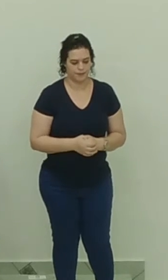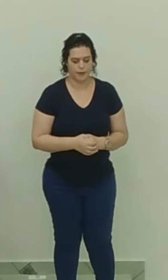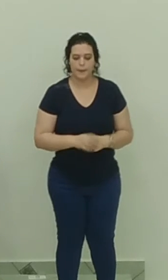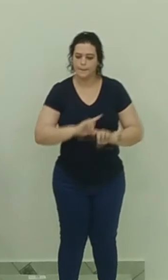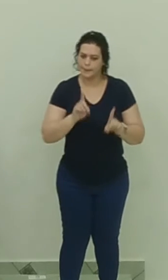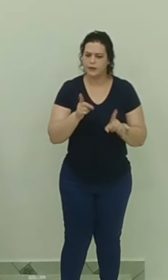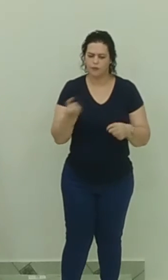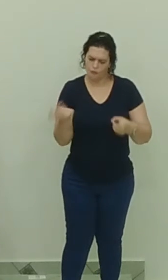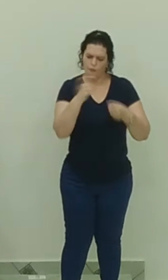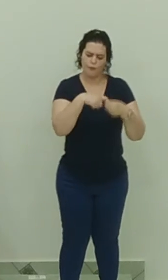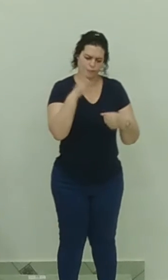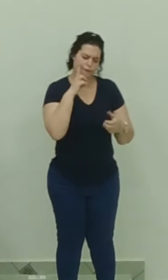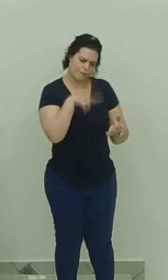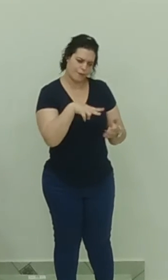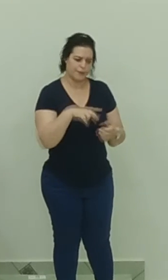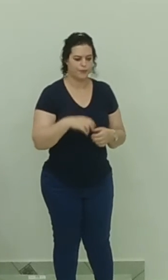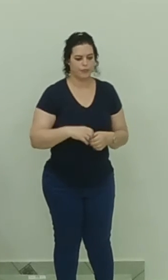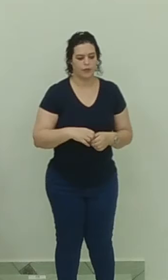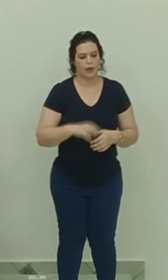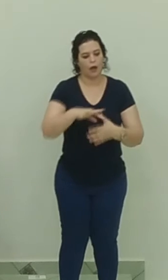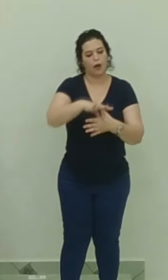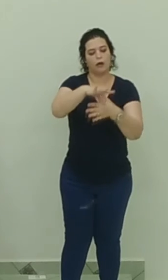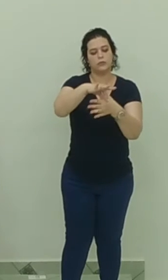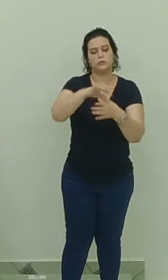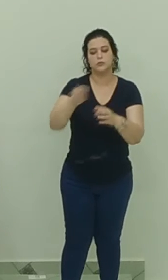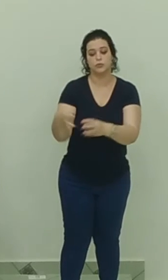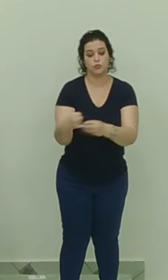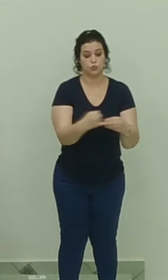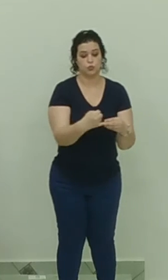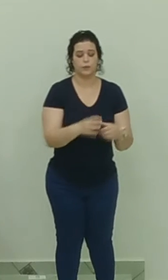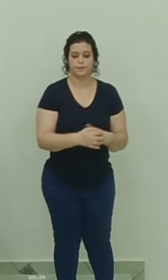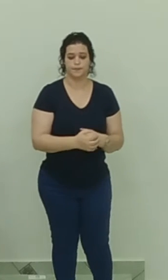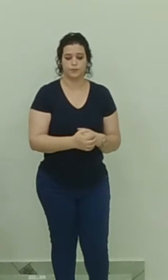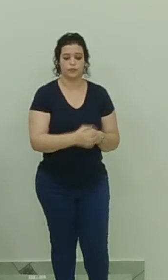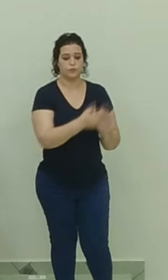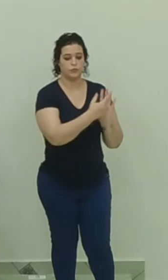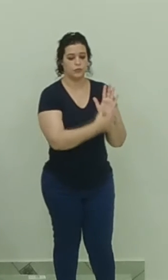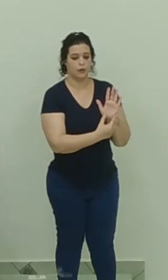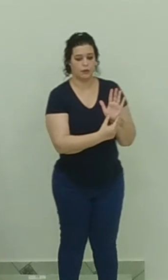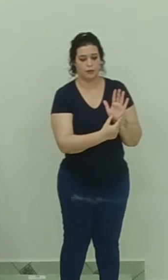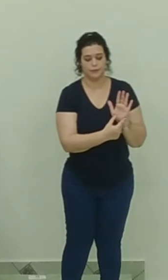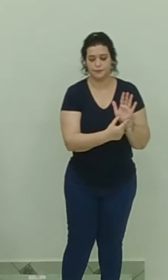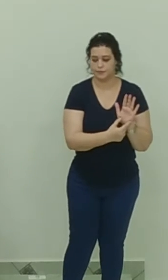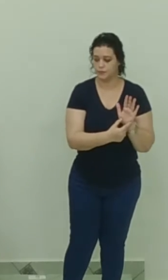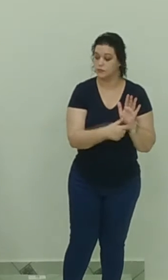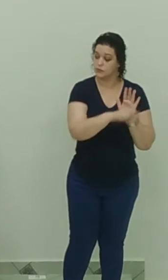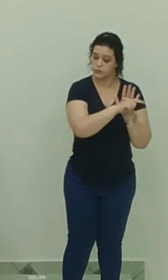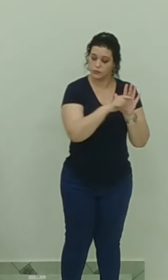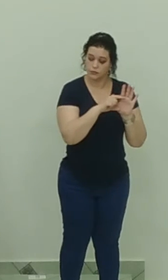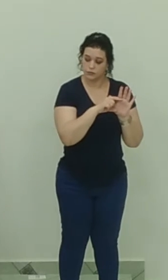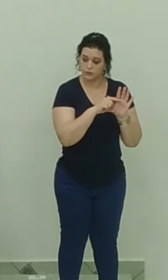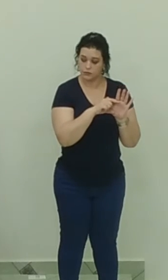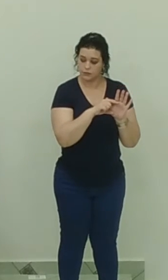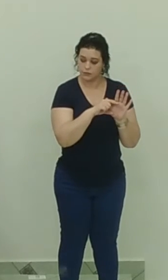Josué, capítulo 3, 7 a 10, lemos do 13 até o final.